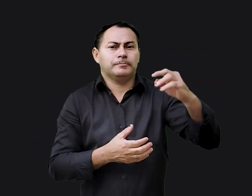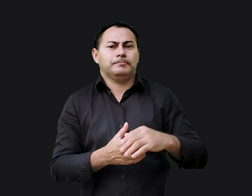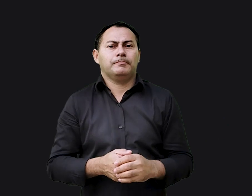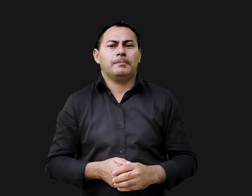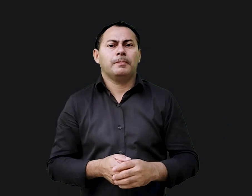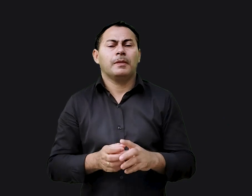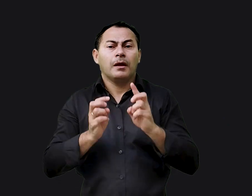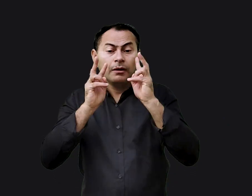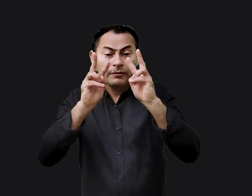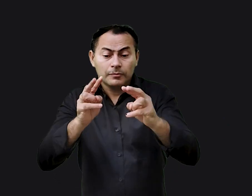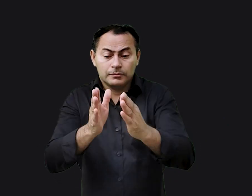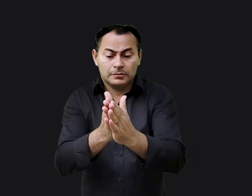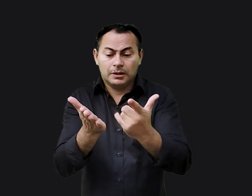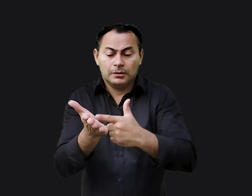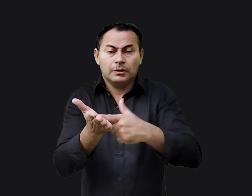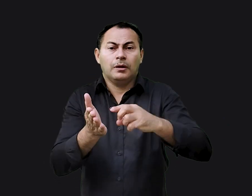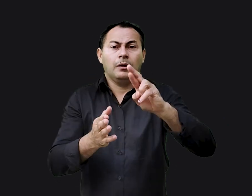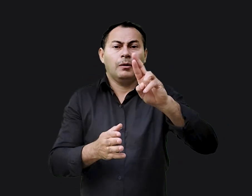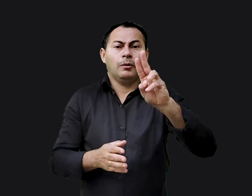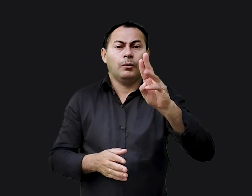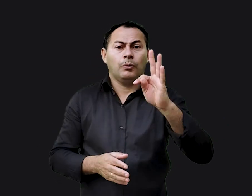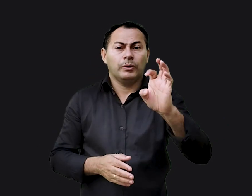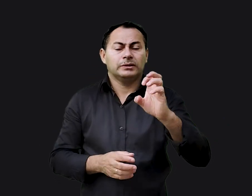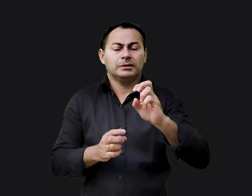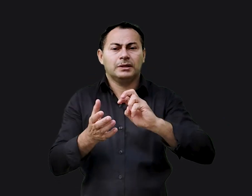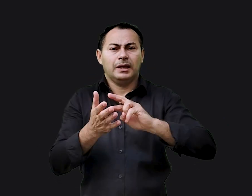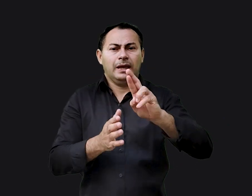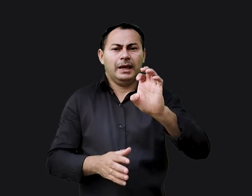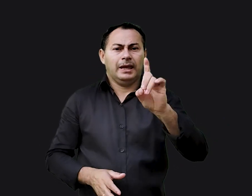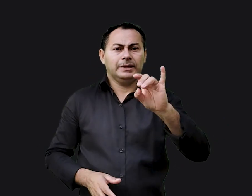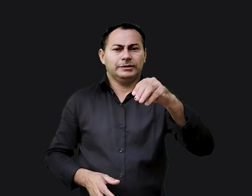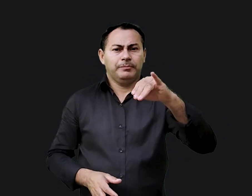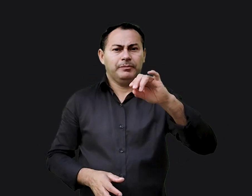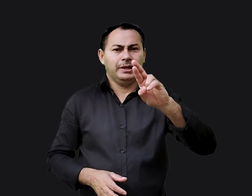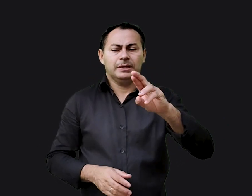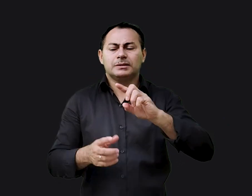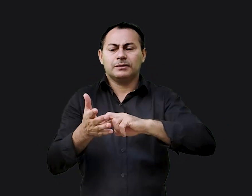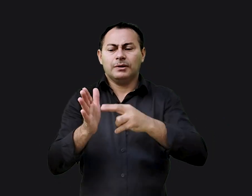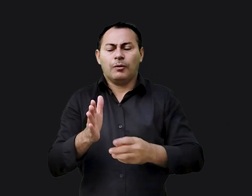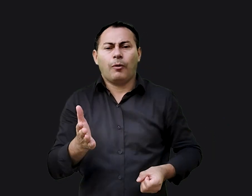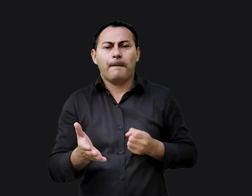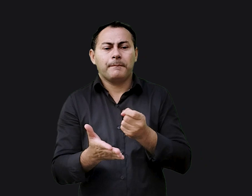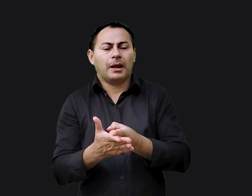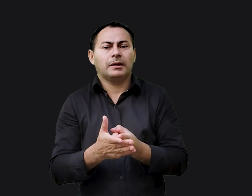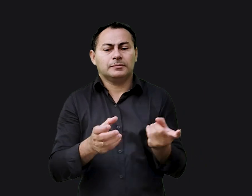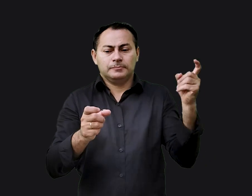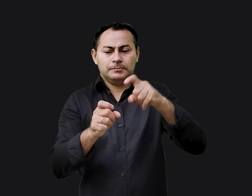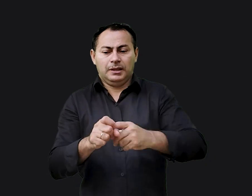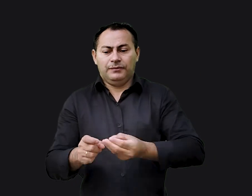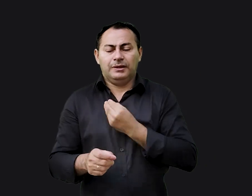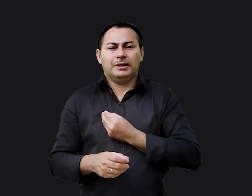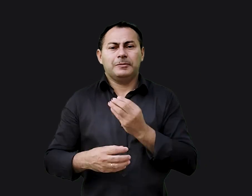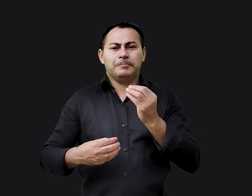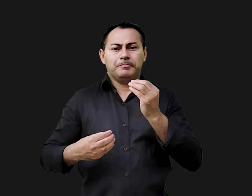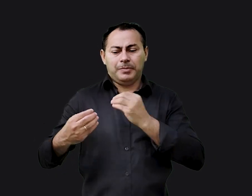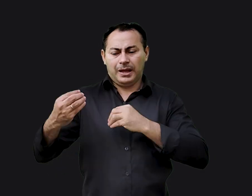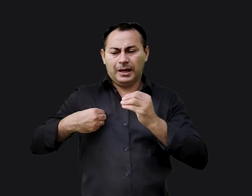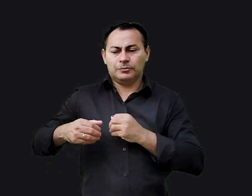Senhor como vimos no livro de Rute redimir significa comprar e trazer de volta da vida de Pecado